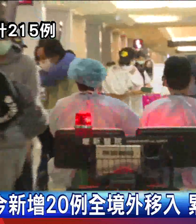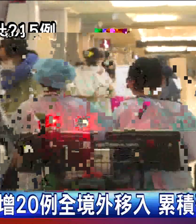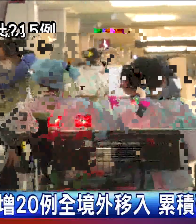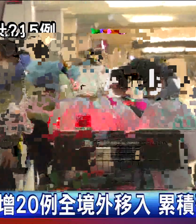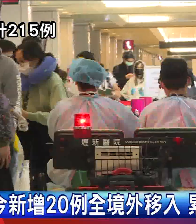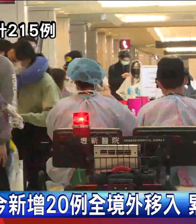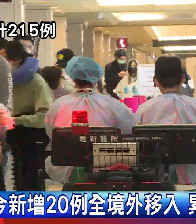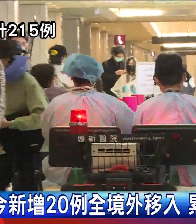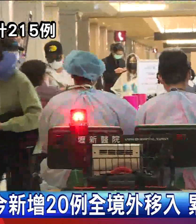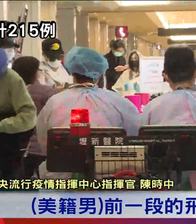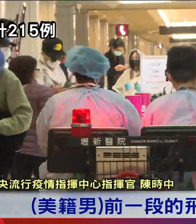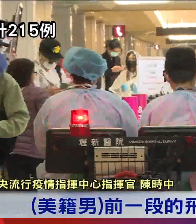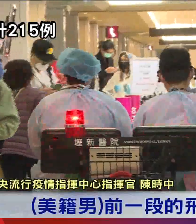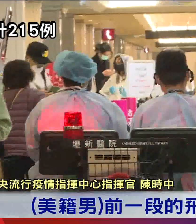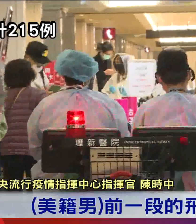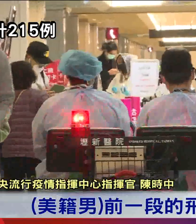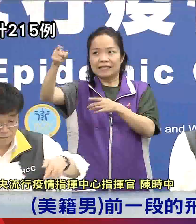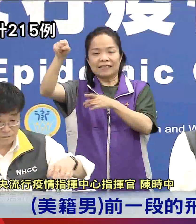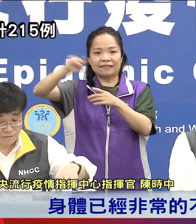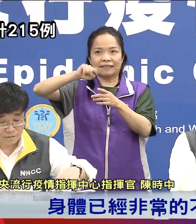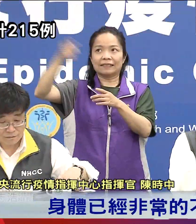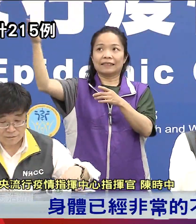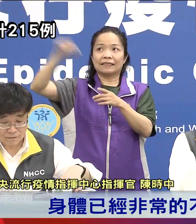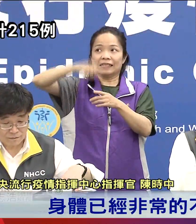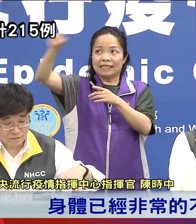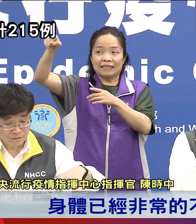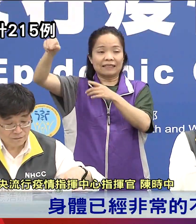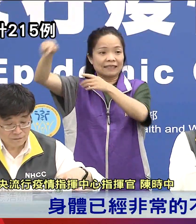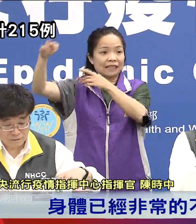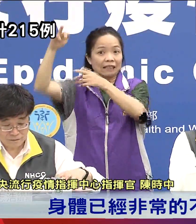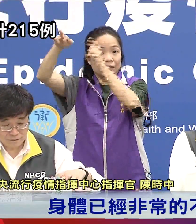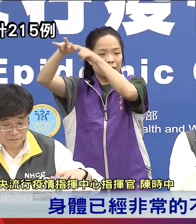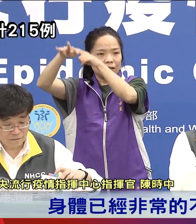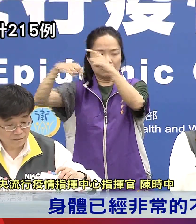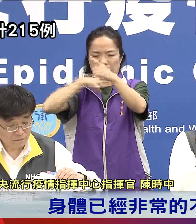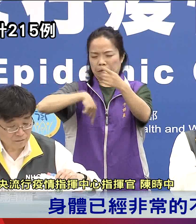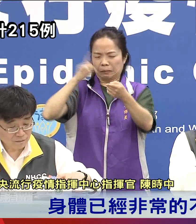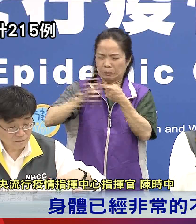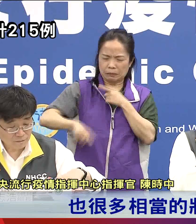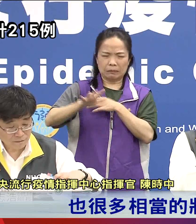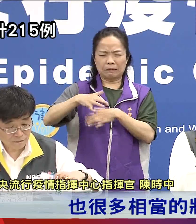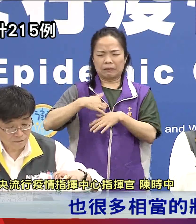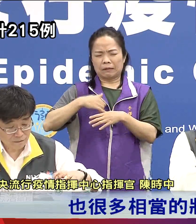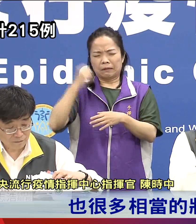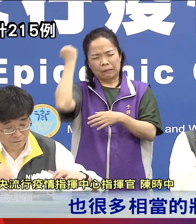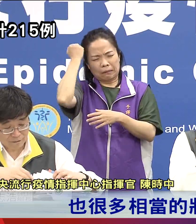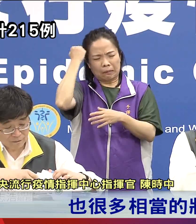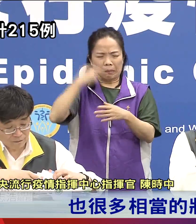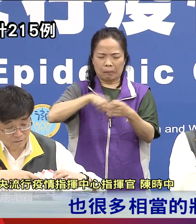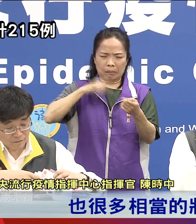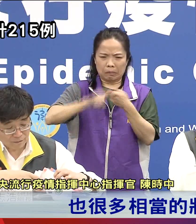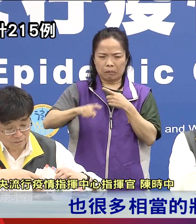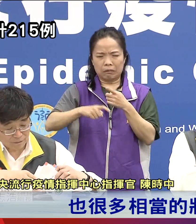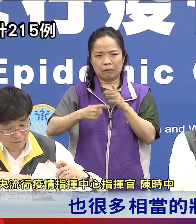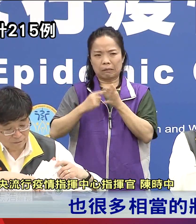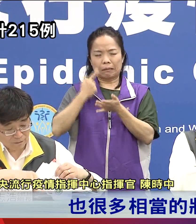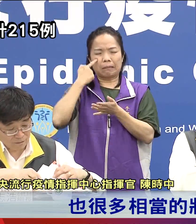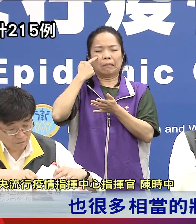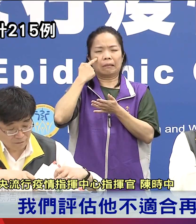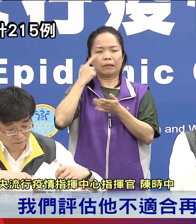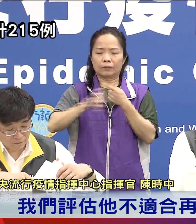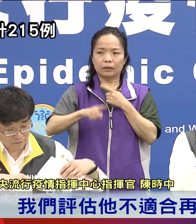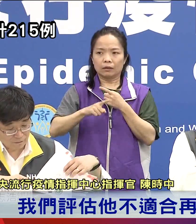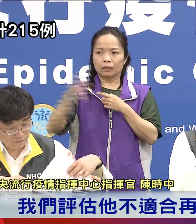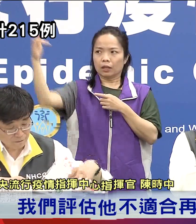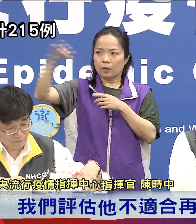道安置。 前一段的飞机上面，身体已经非常的不舒服，也很多相当的状况，那我们评